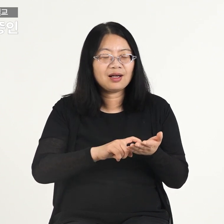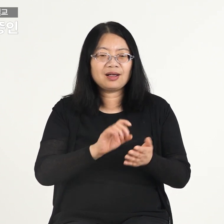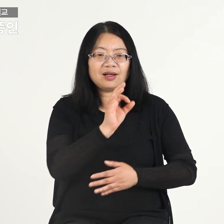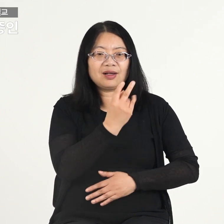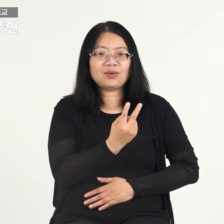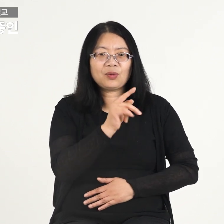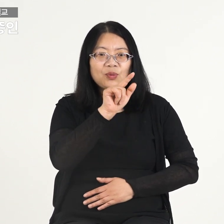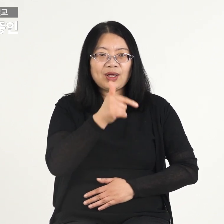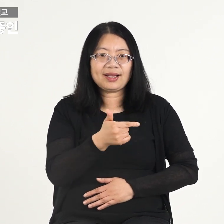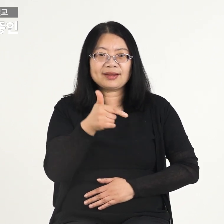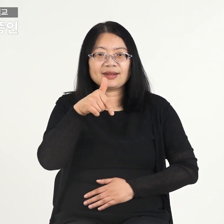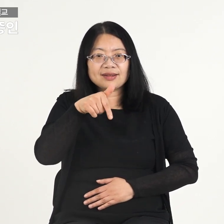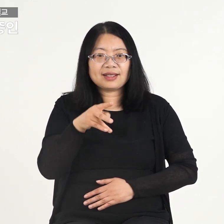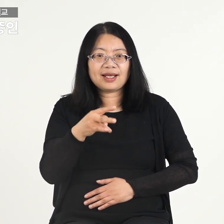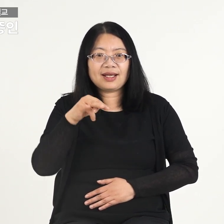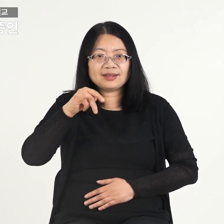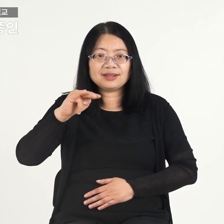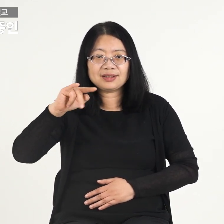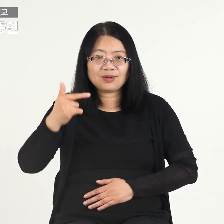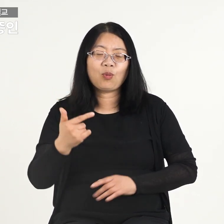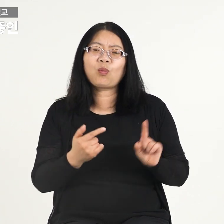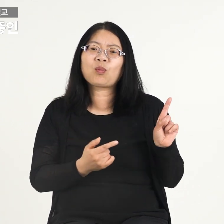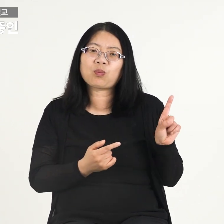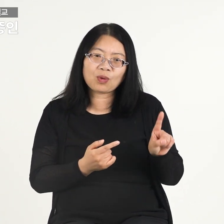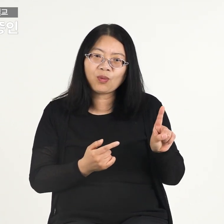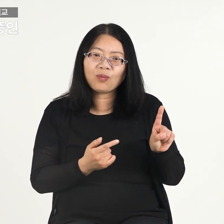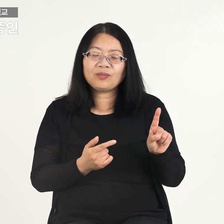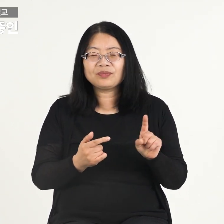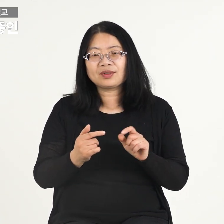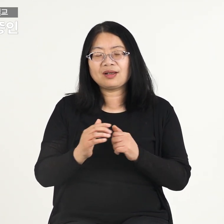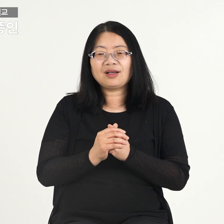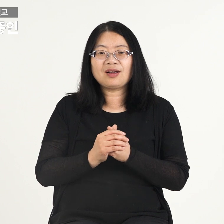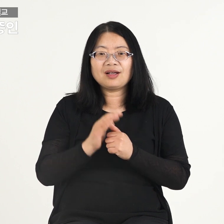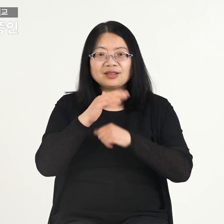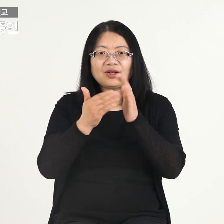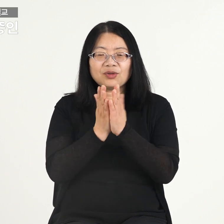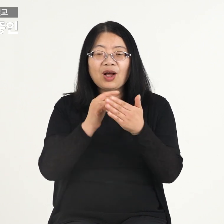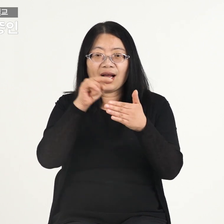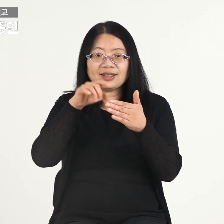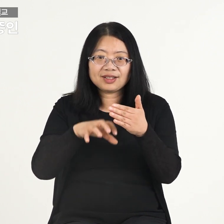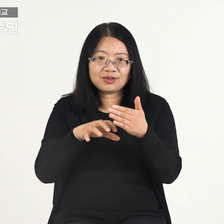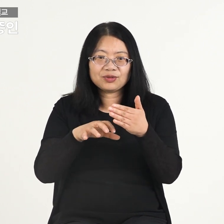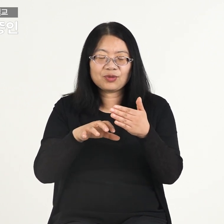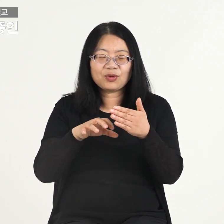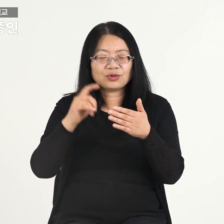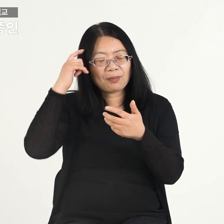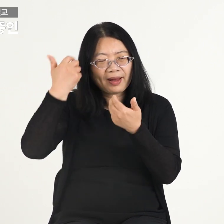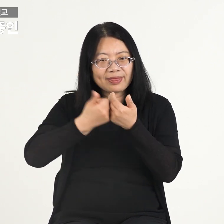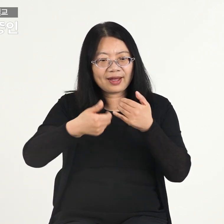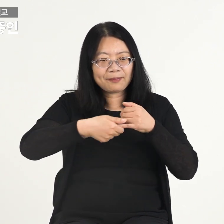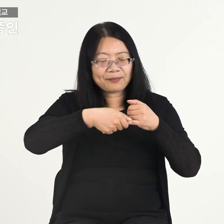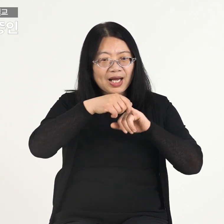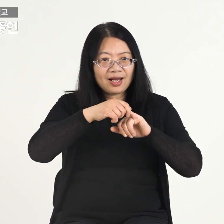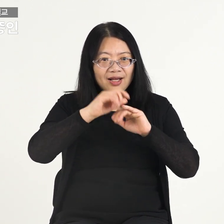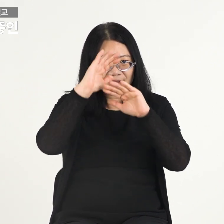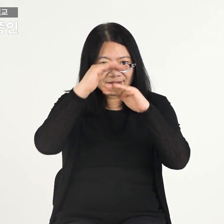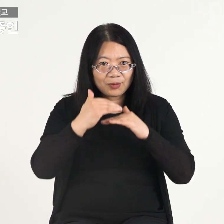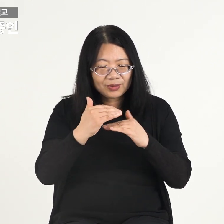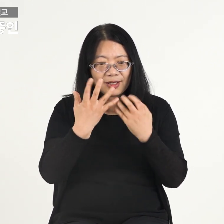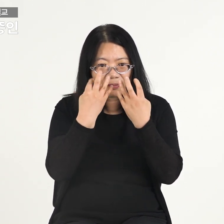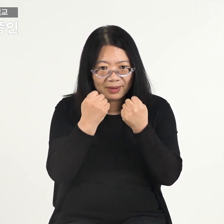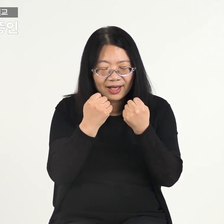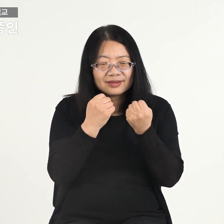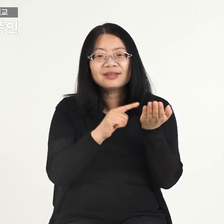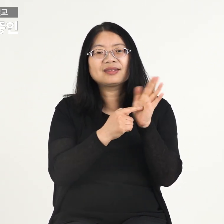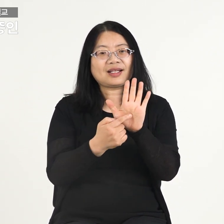요한계시록이야말로 성경 안에서도 유독 역설이 많이 깔린 책이구나. 역설이